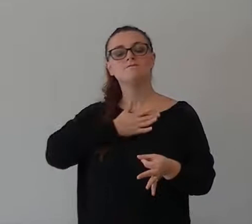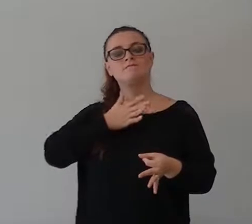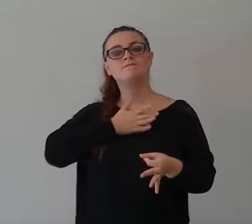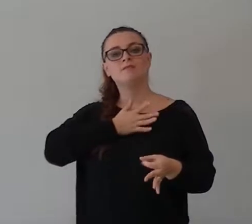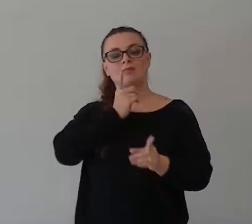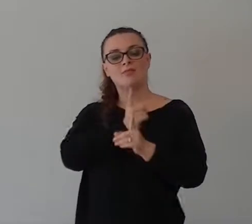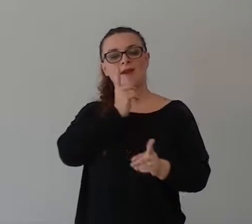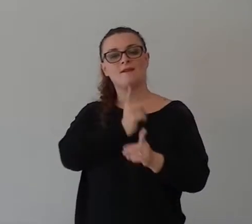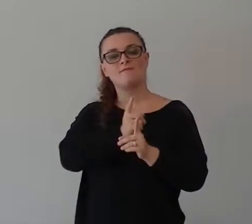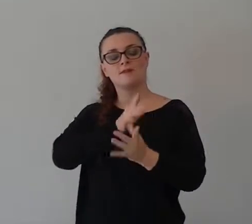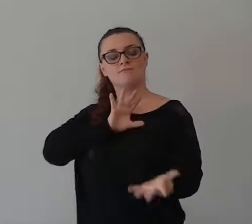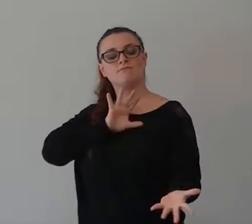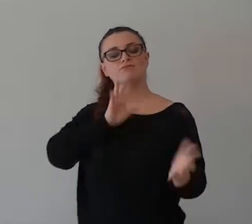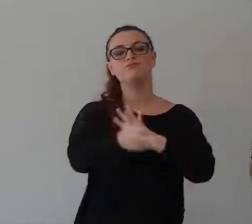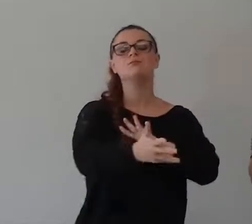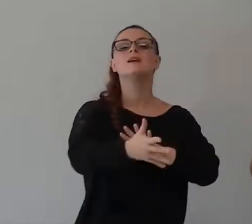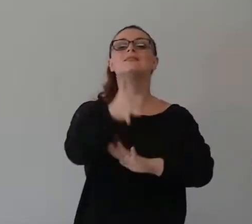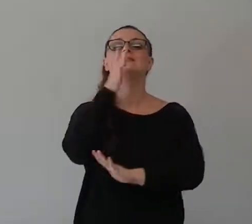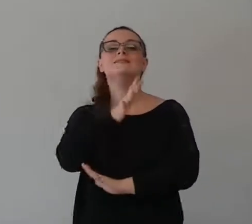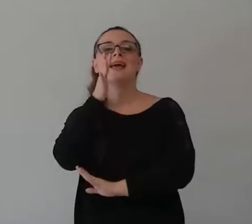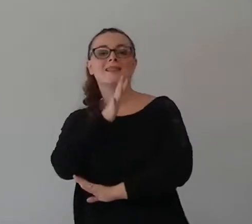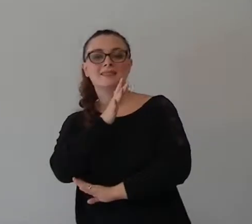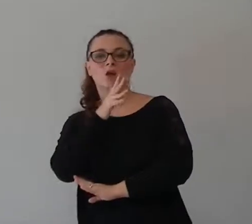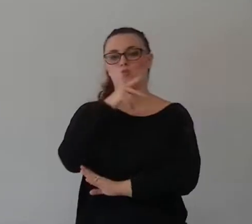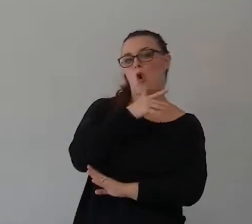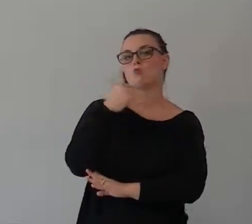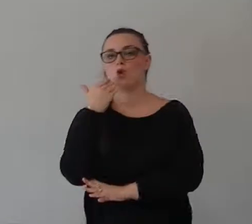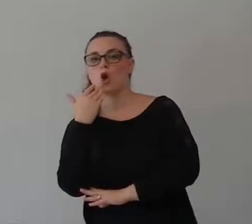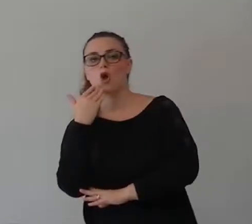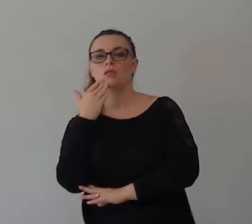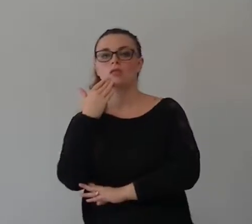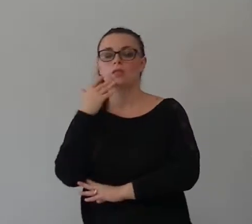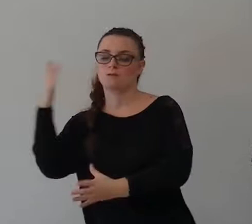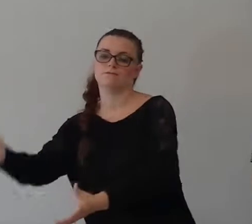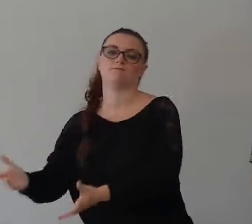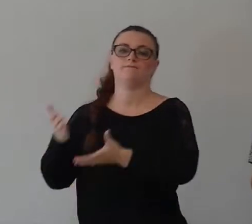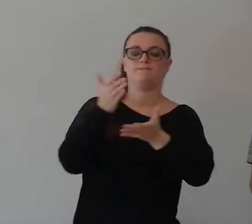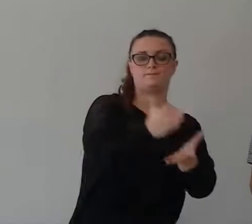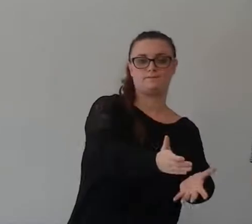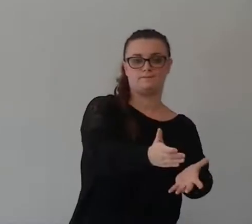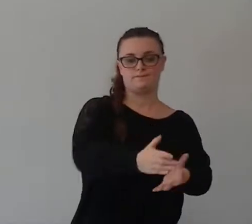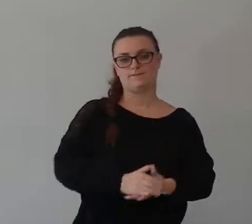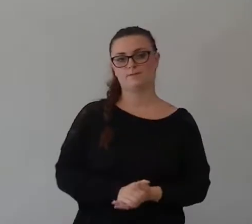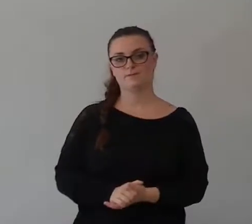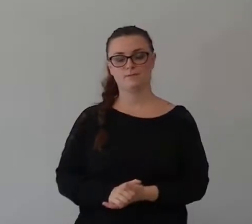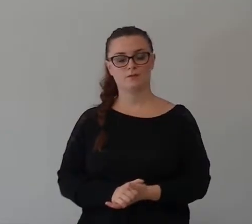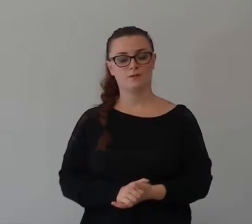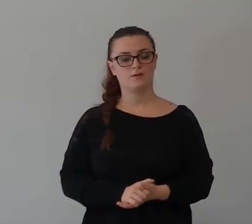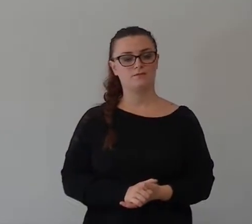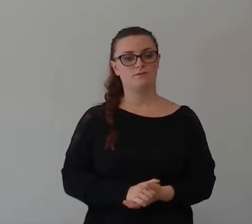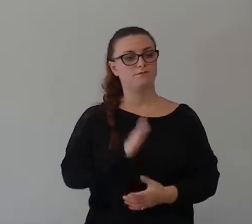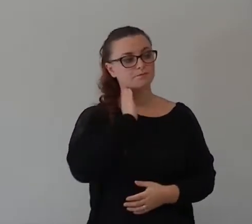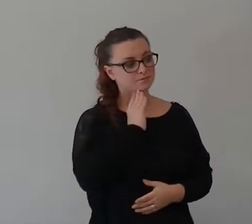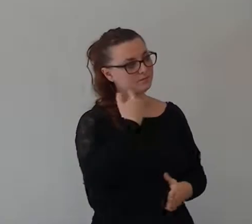un uomo o di una donna in una coppa di acqua fresca, buona e dissetante. Mi dai un attimo